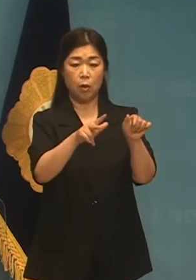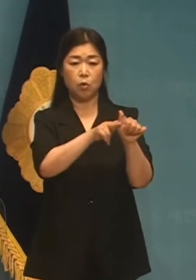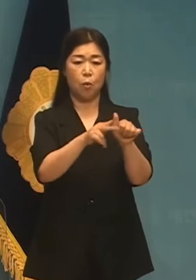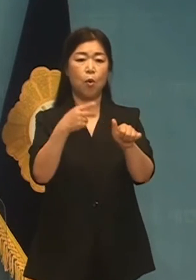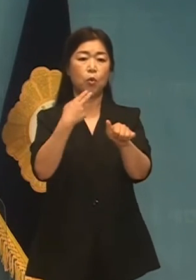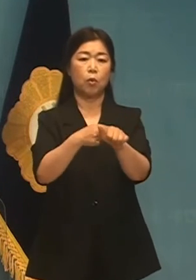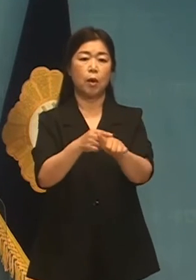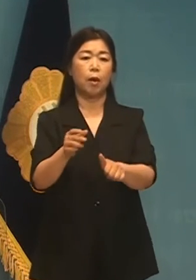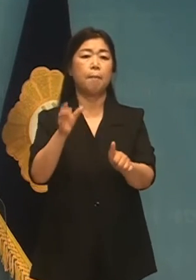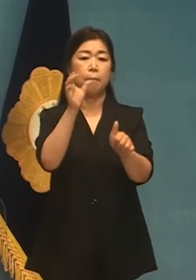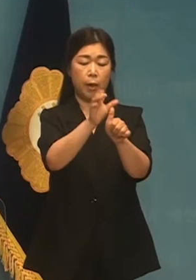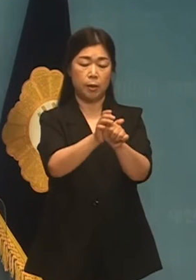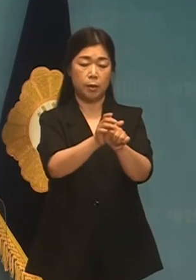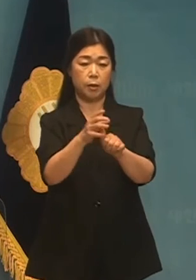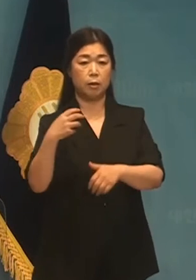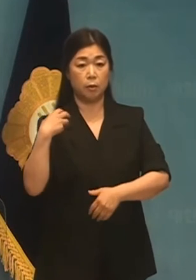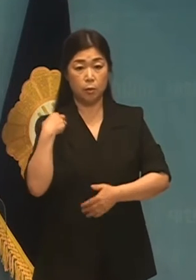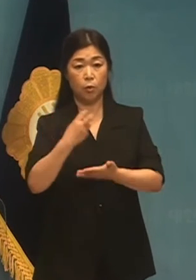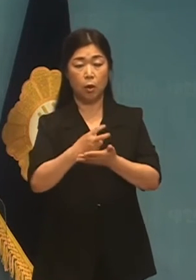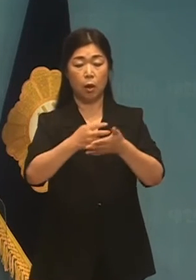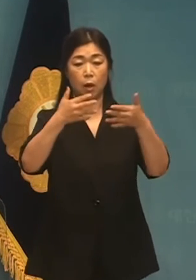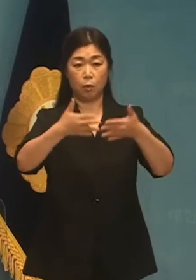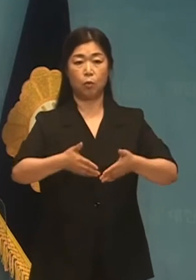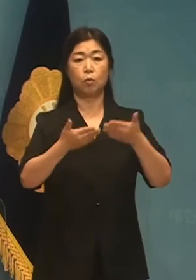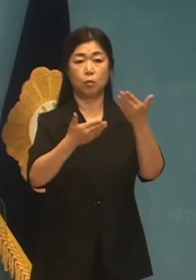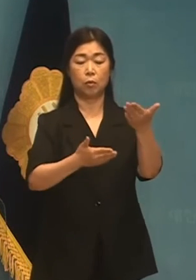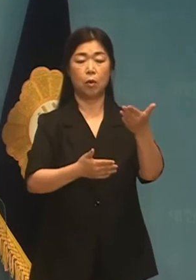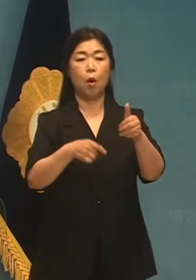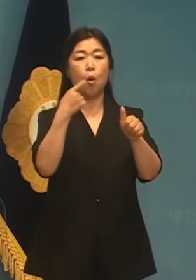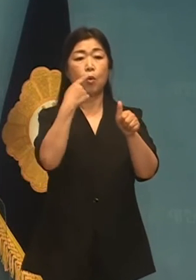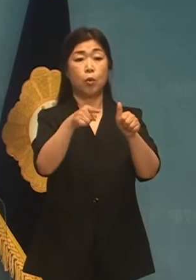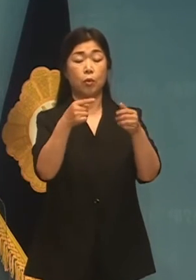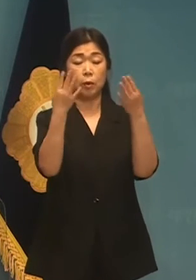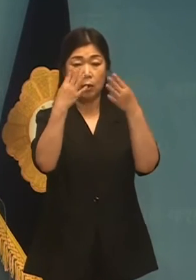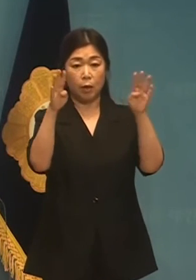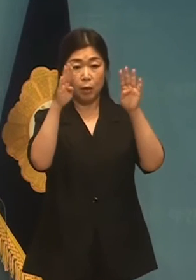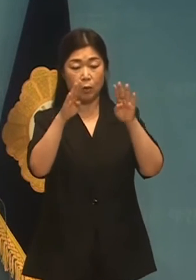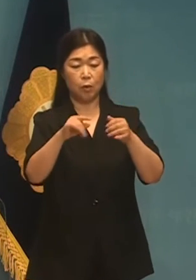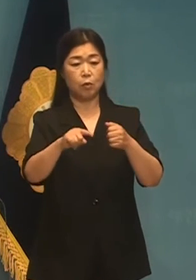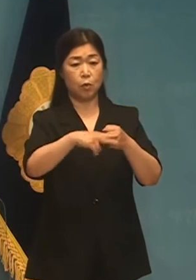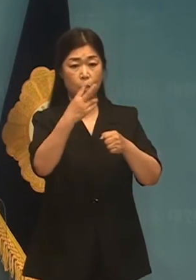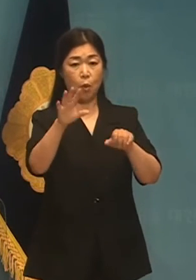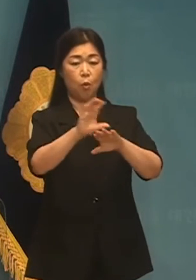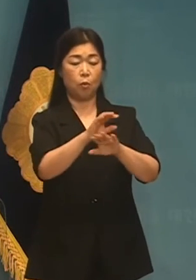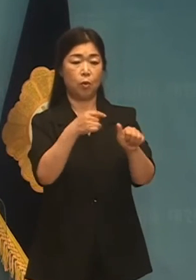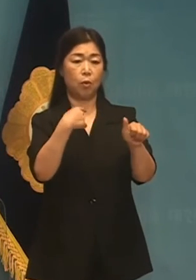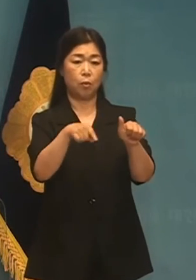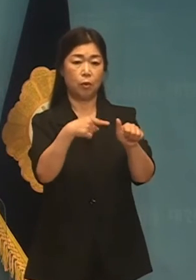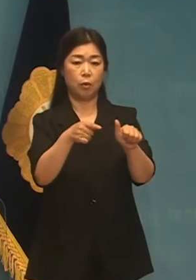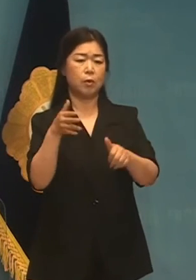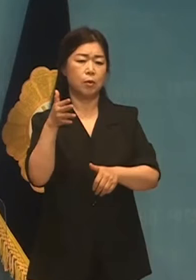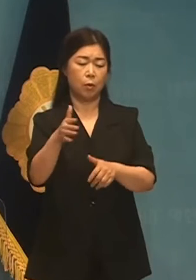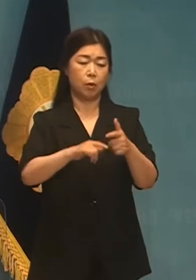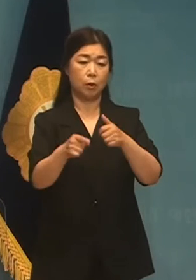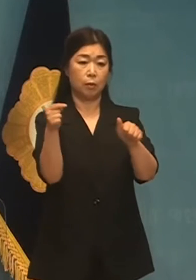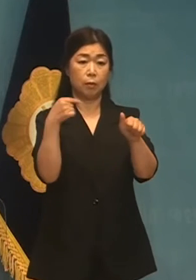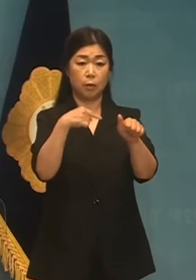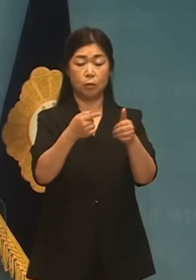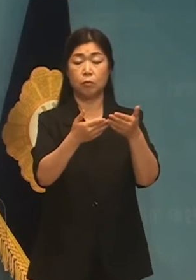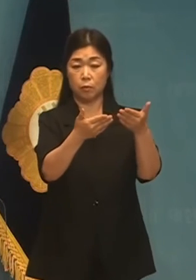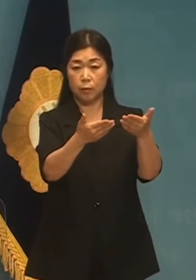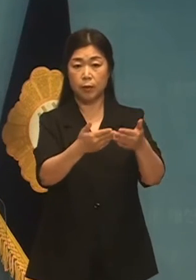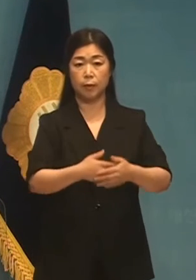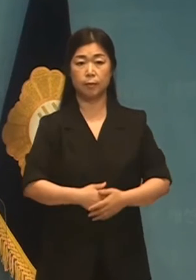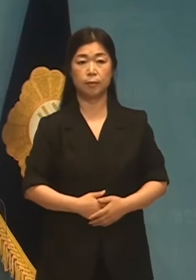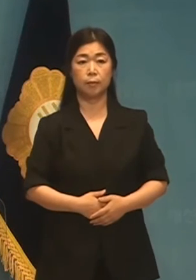배치를 의무화하고 교육대학에는 초등 컴퓨터 교육 전공을 강화하겠습니다.